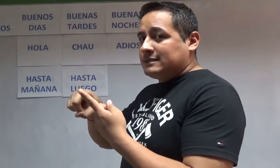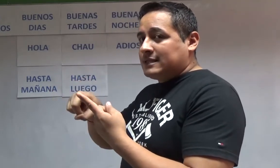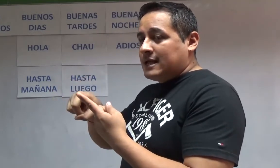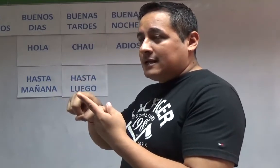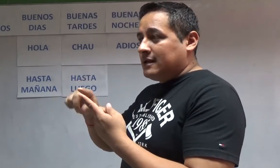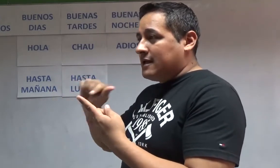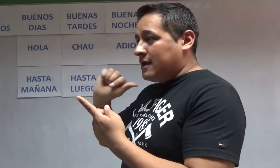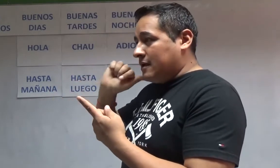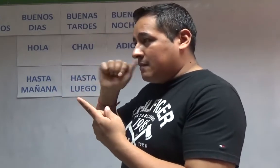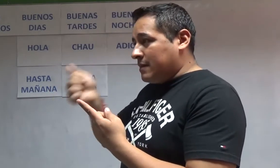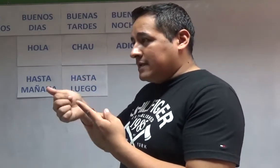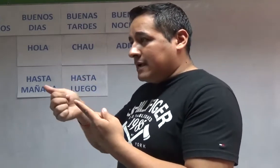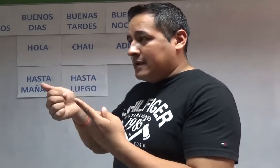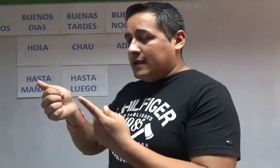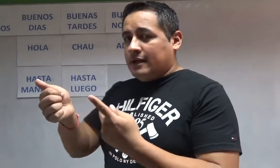Hasta mañana.